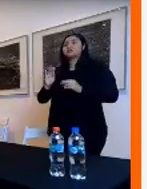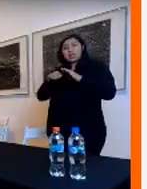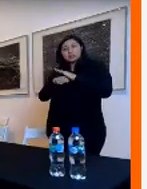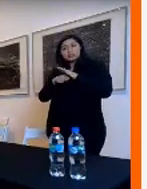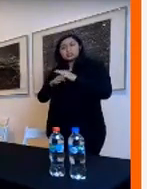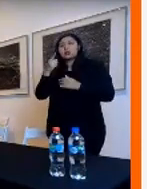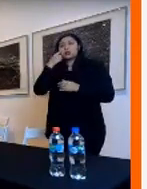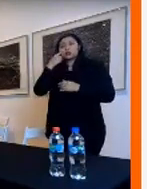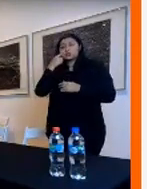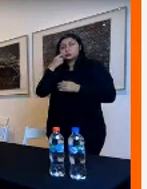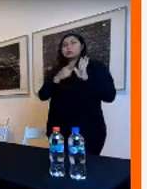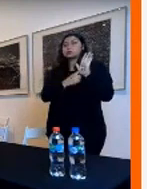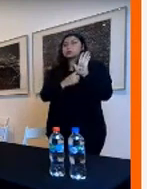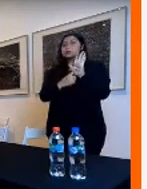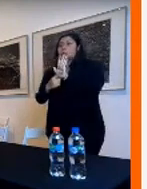las colecciones del museo.